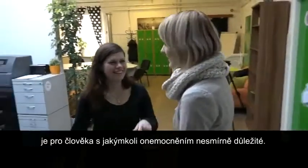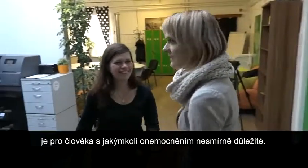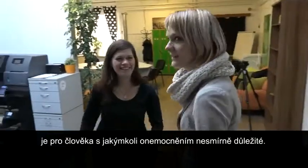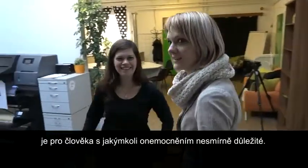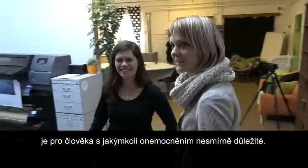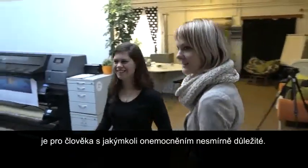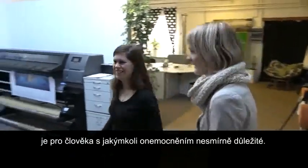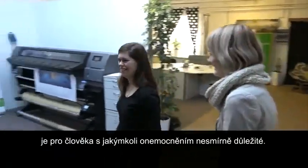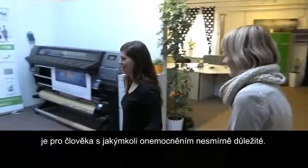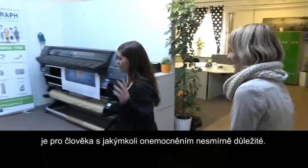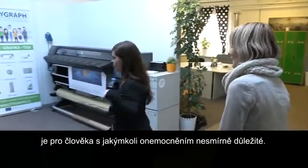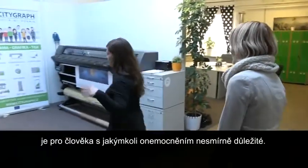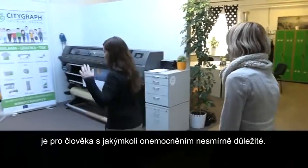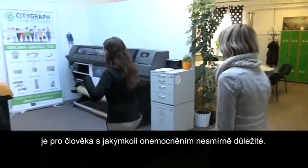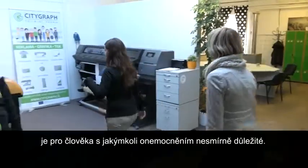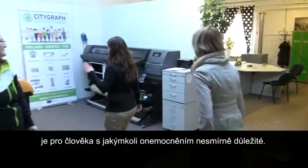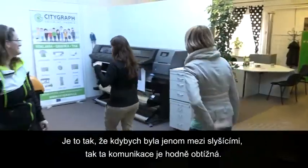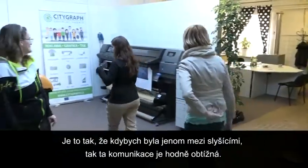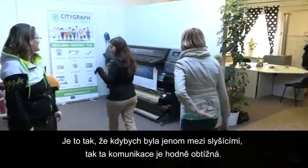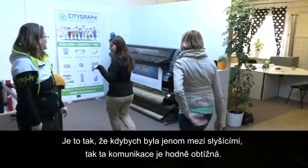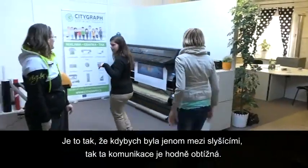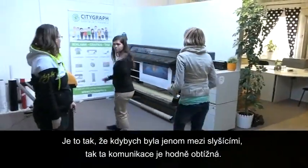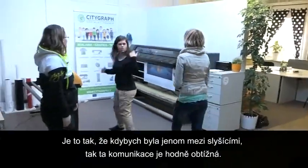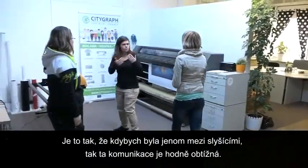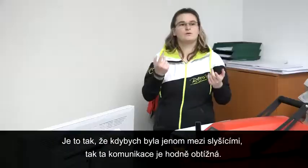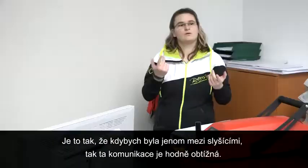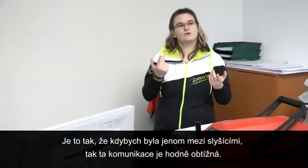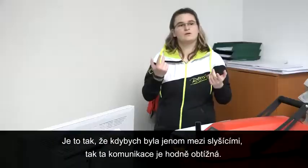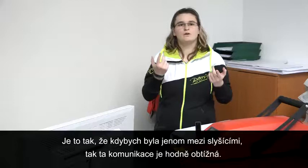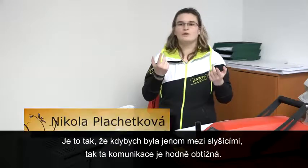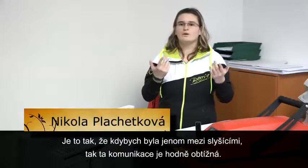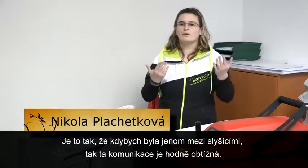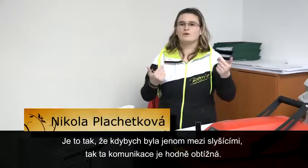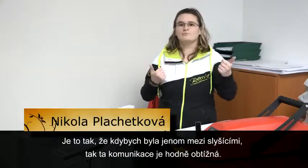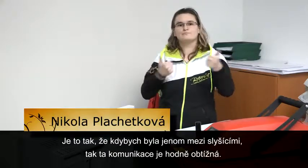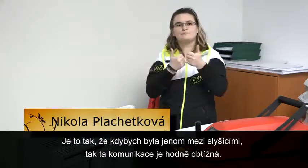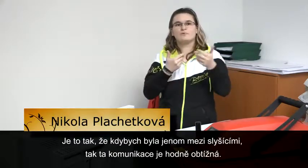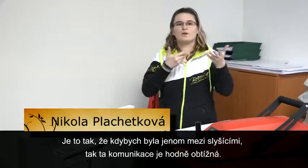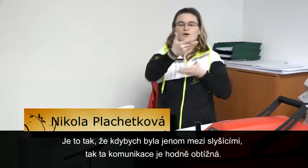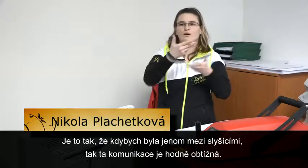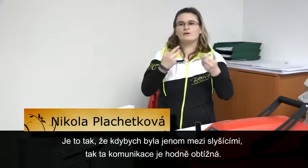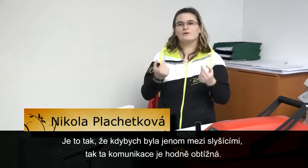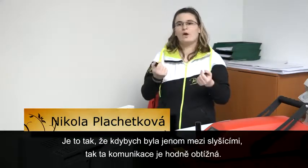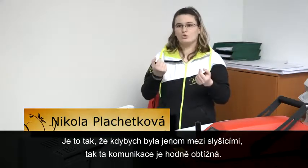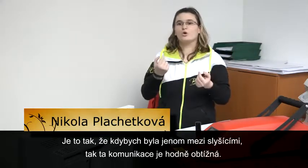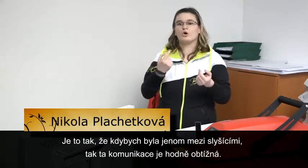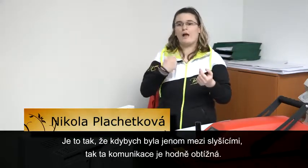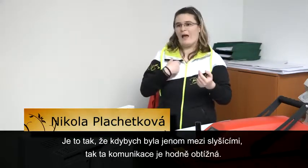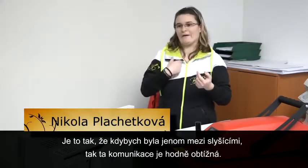jakýmkoliv onemocněním nesmírně důležité. Je to tak, že vlastně, když bych byla vlastně mezi slyšícími jenom, tak ta komunikace je hodně